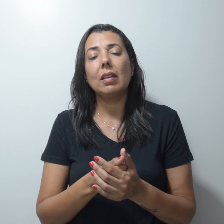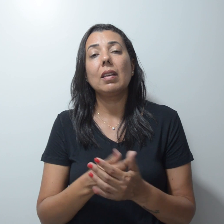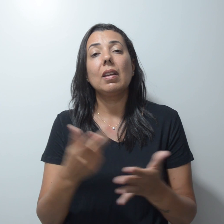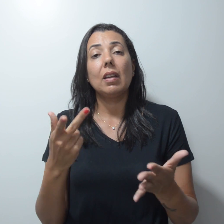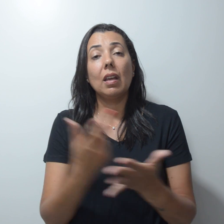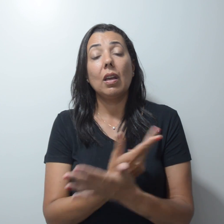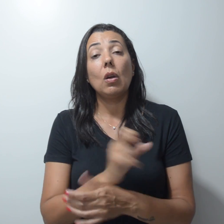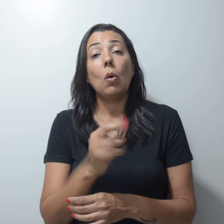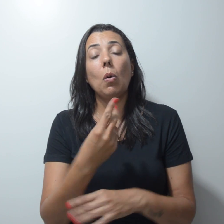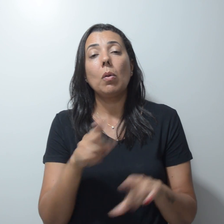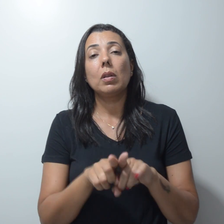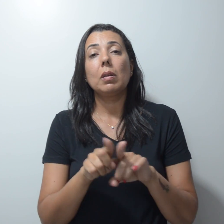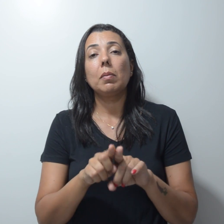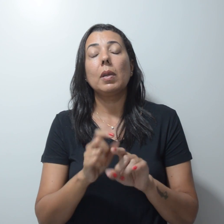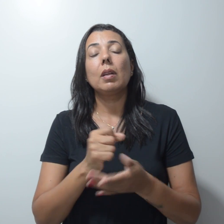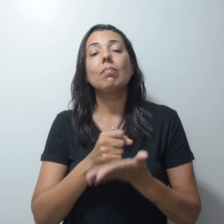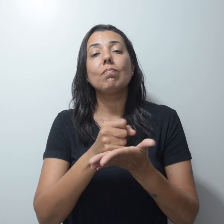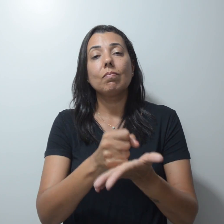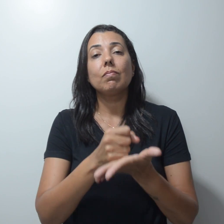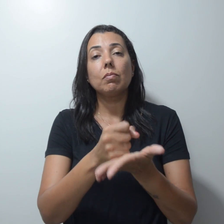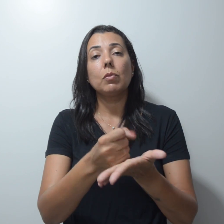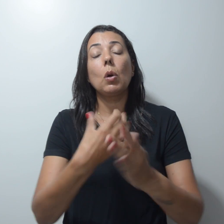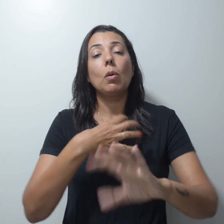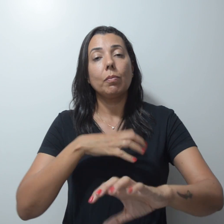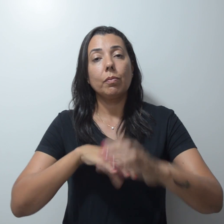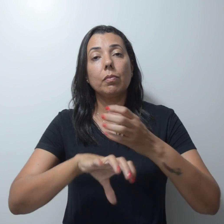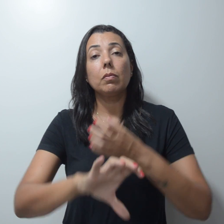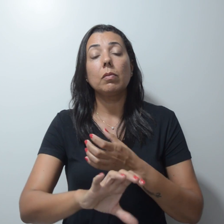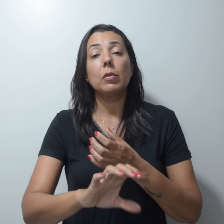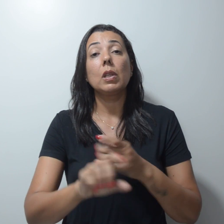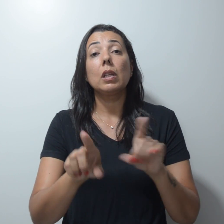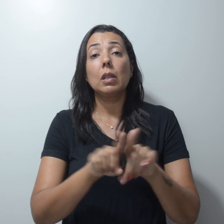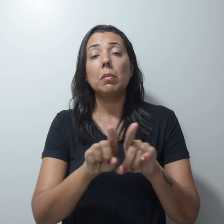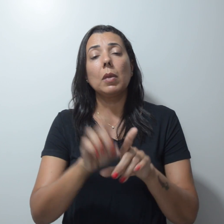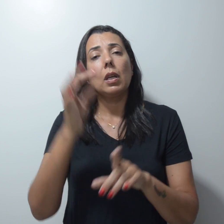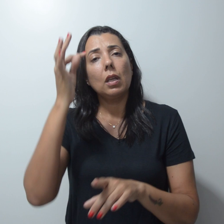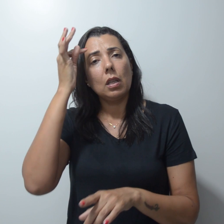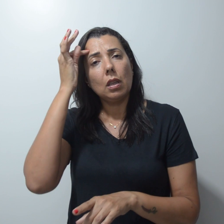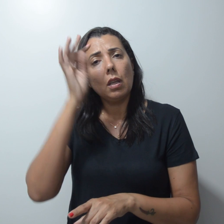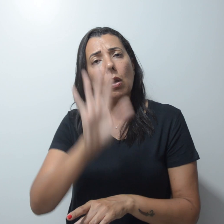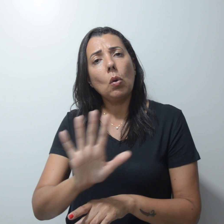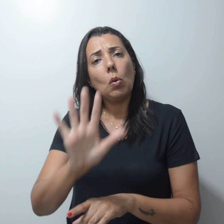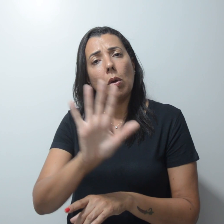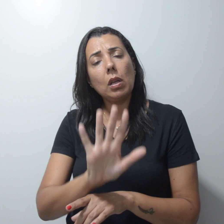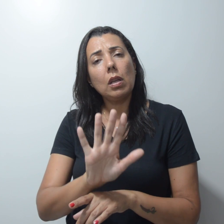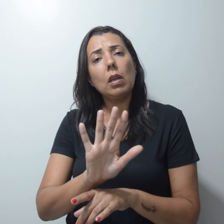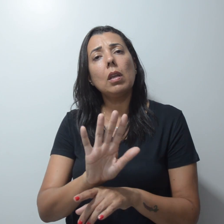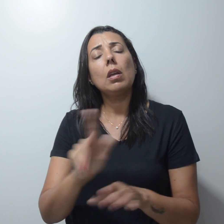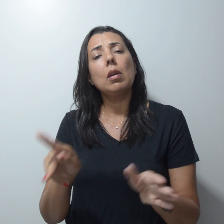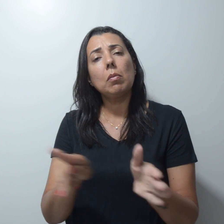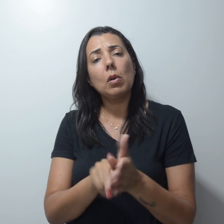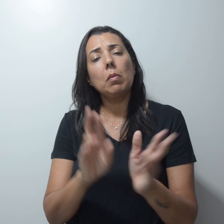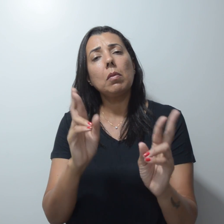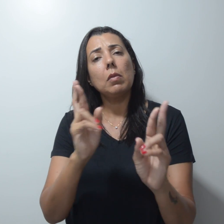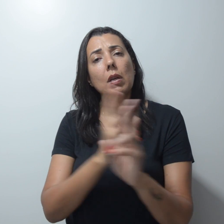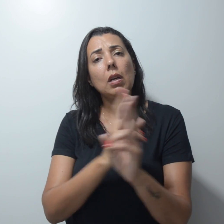ou solidariedade. Assim como teorias conspiratórias em relação às